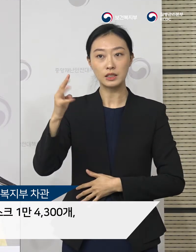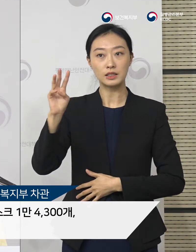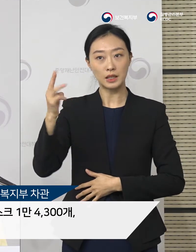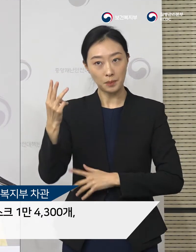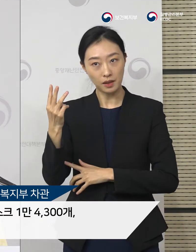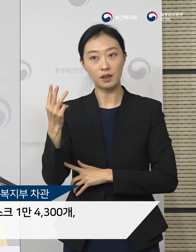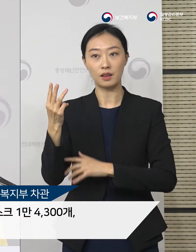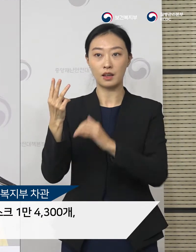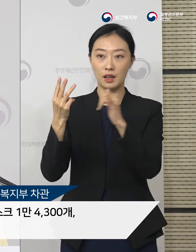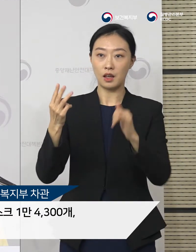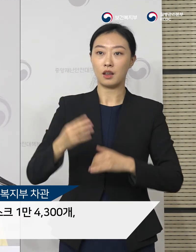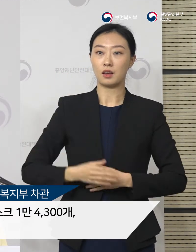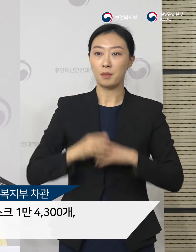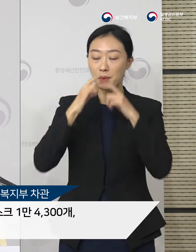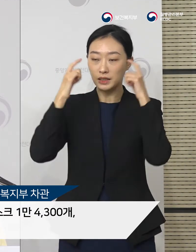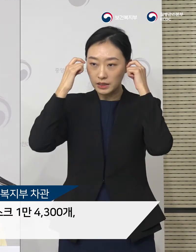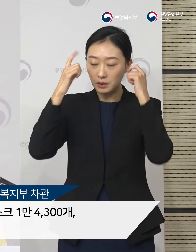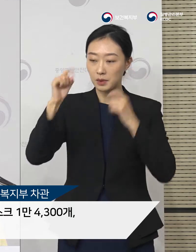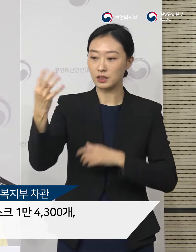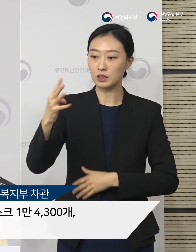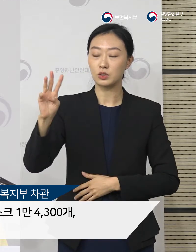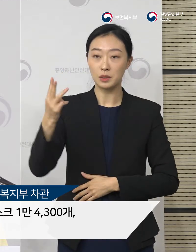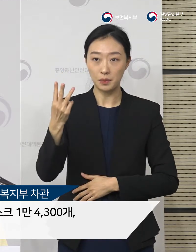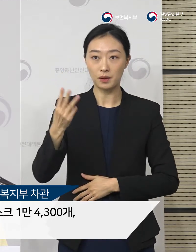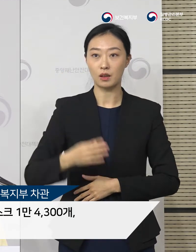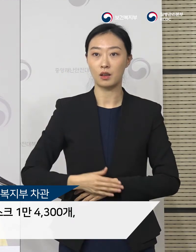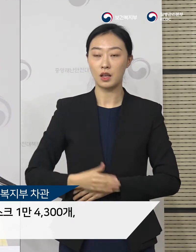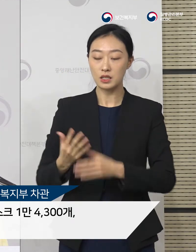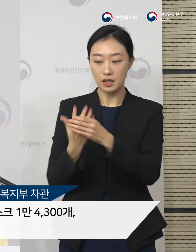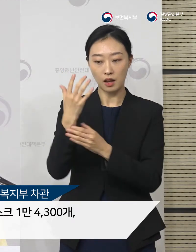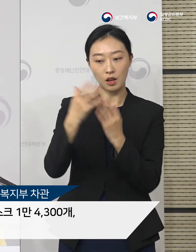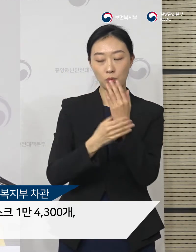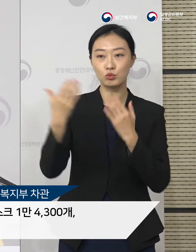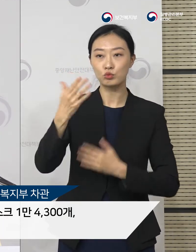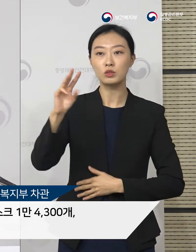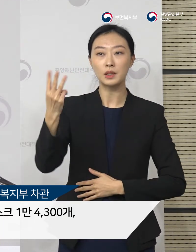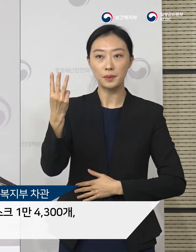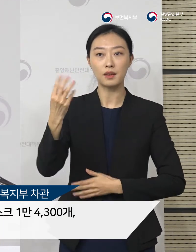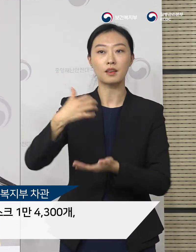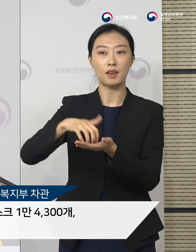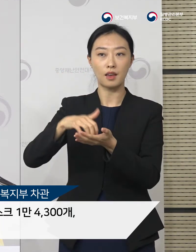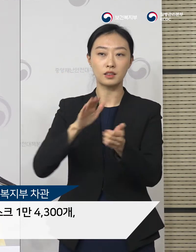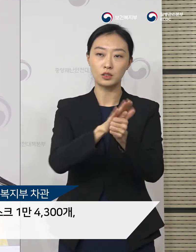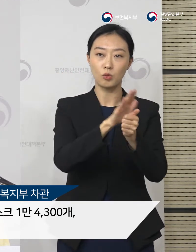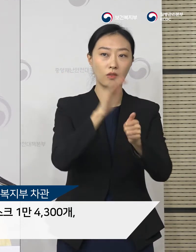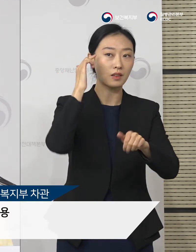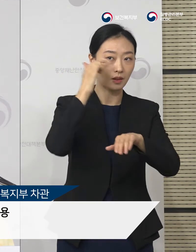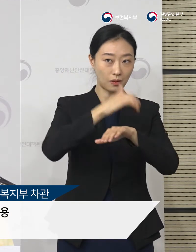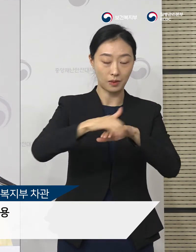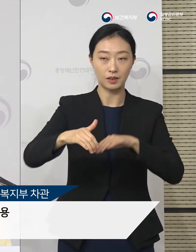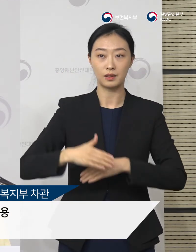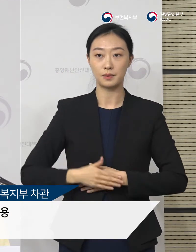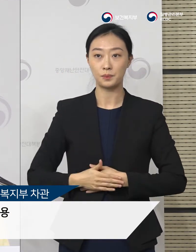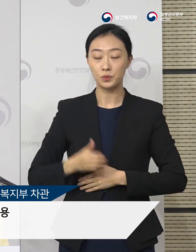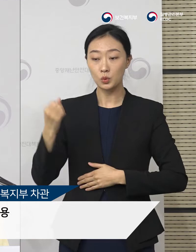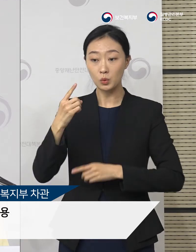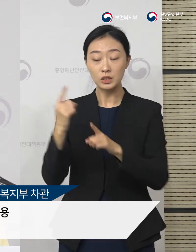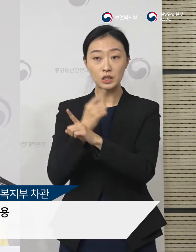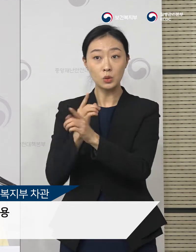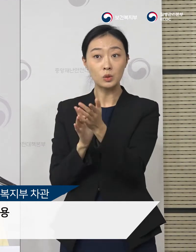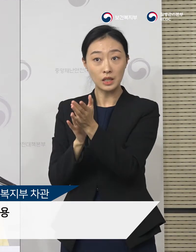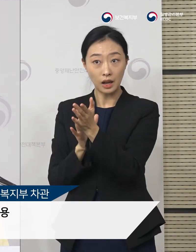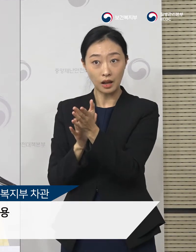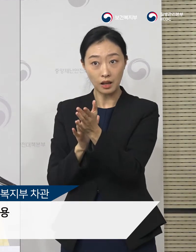마스크 14,300개, 방역용 장갑 9,300개 등을 지원할 계획입니다. 또한 치료제 등의